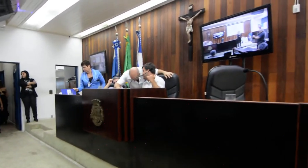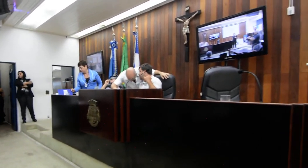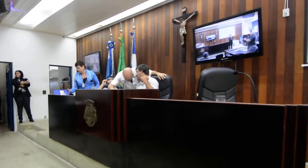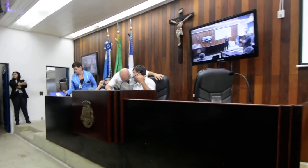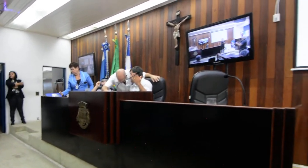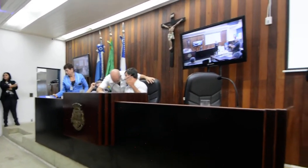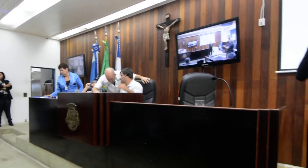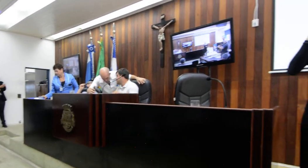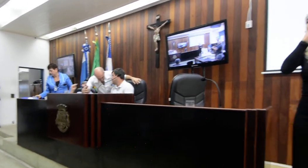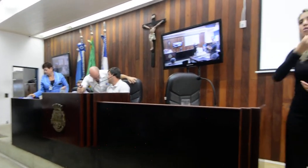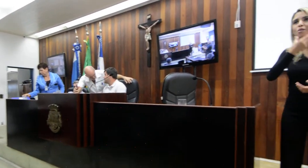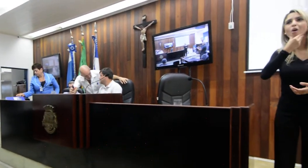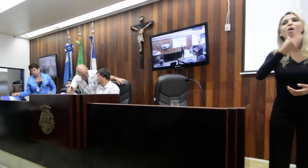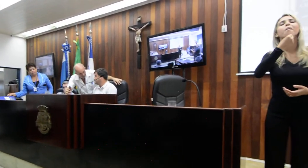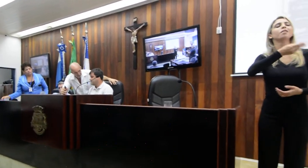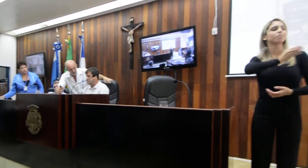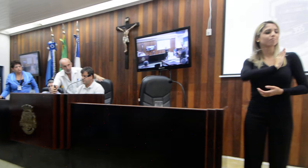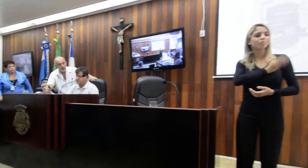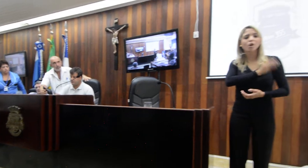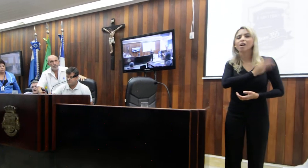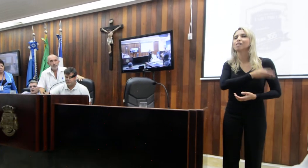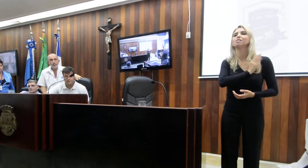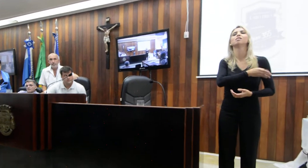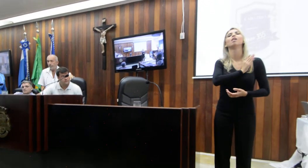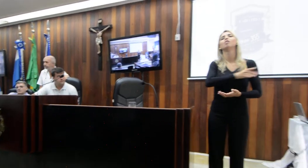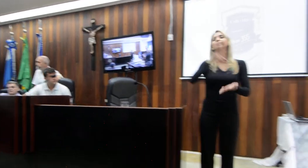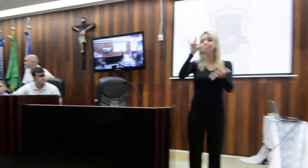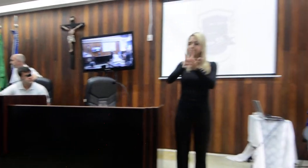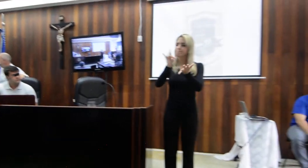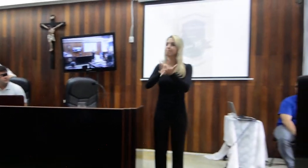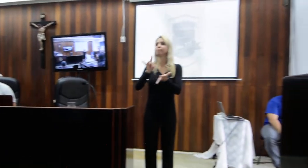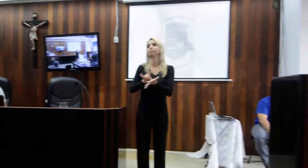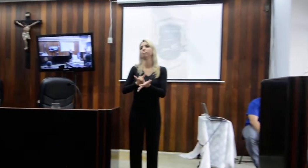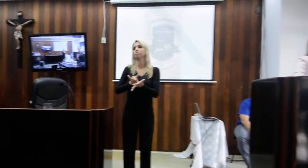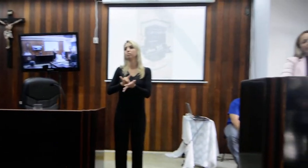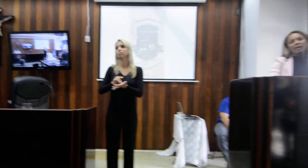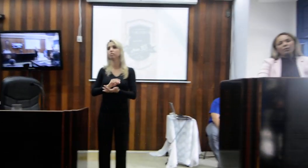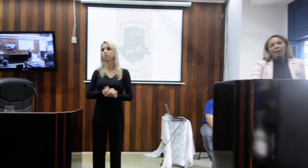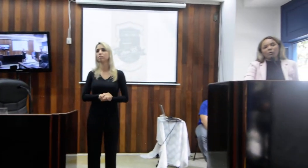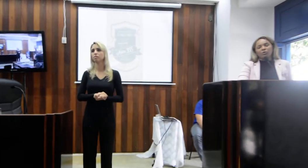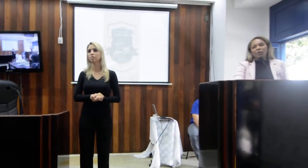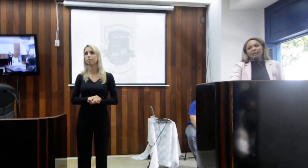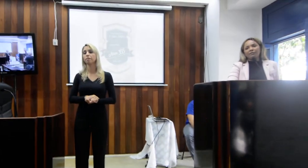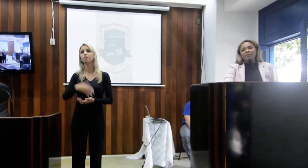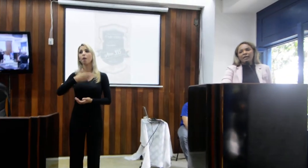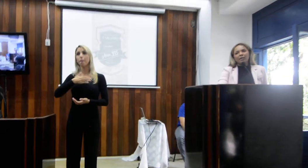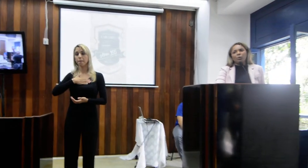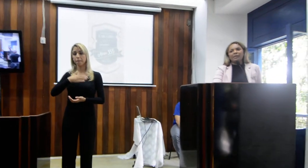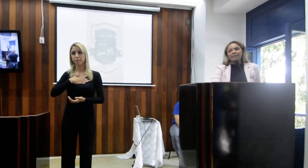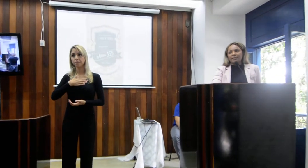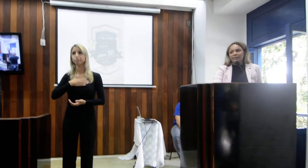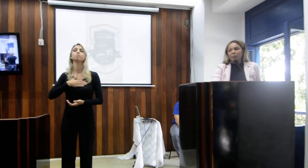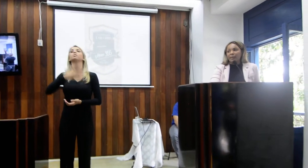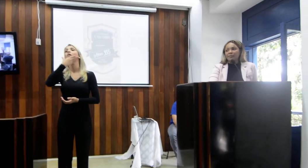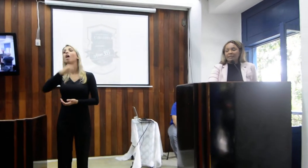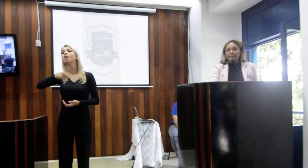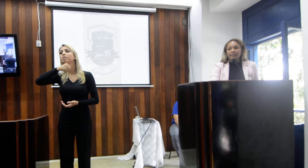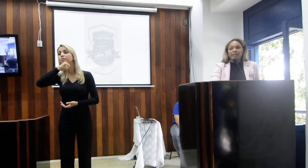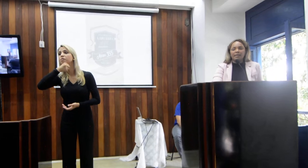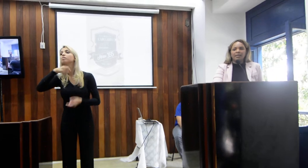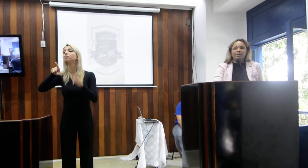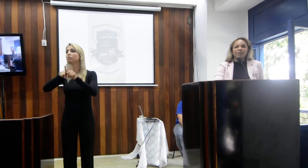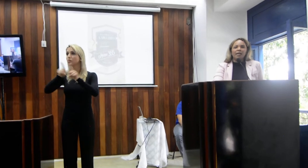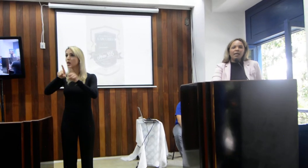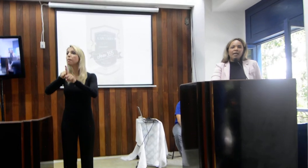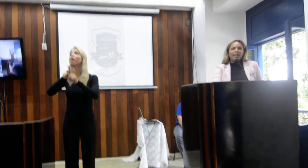Eu sempre também falo nos meus discursos, todos sabem, o meu avô paterno, Paulo Jota, foi vereador na cidade de São Pedro em